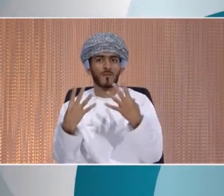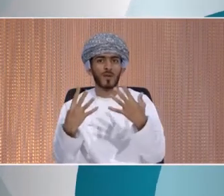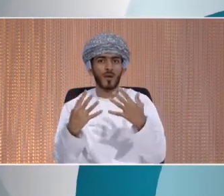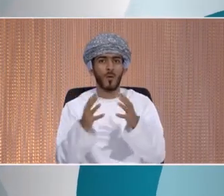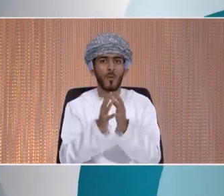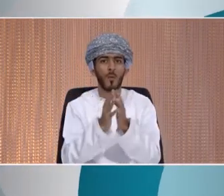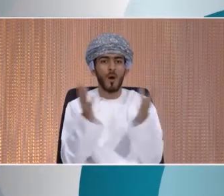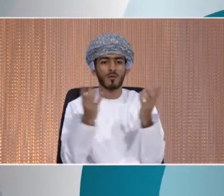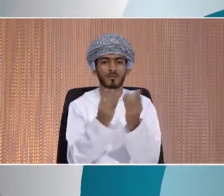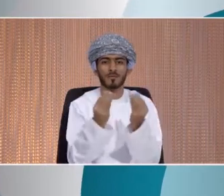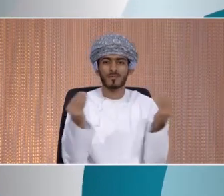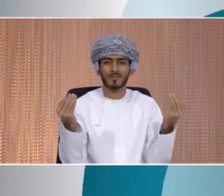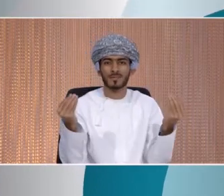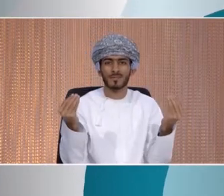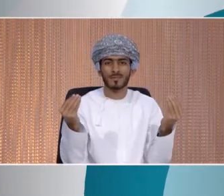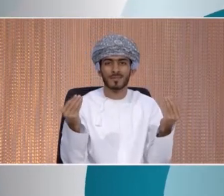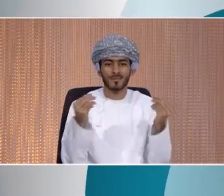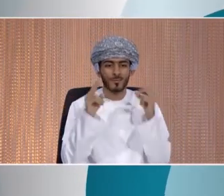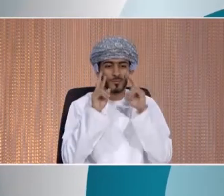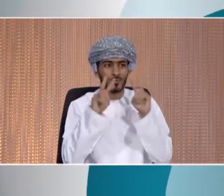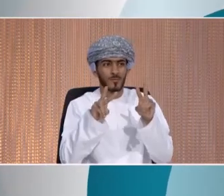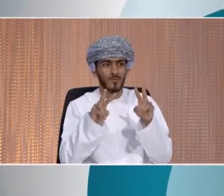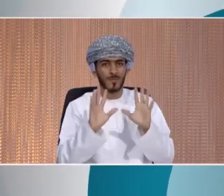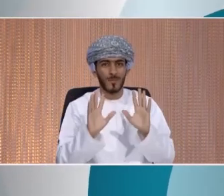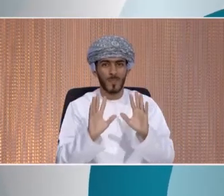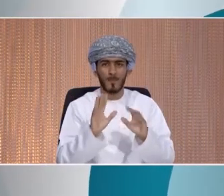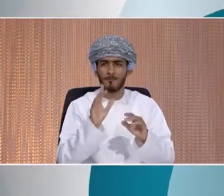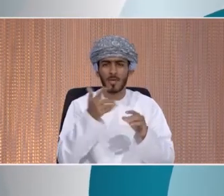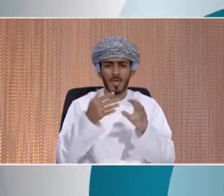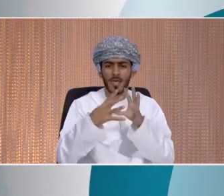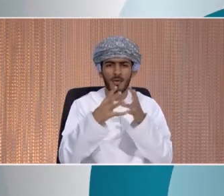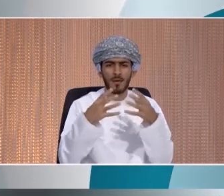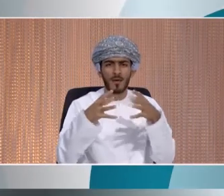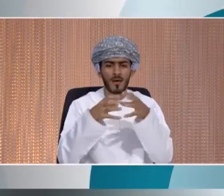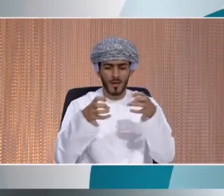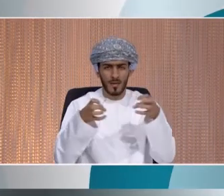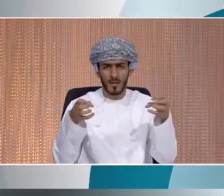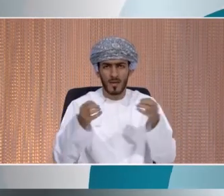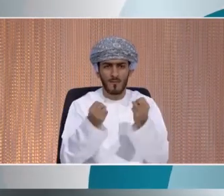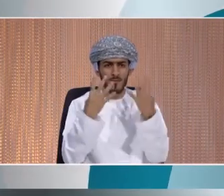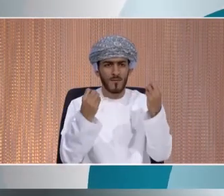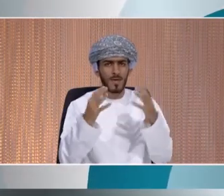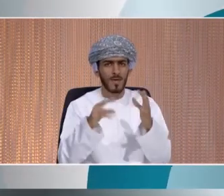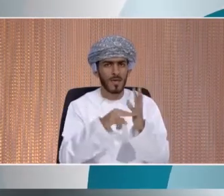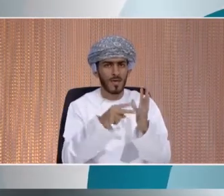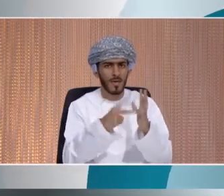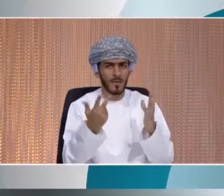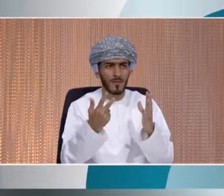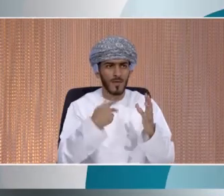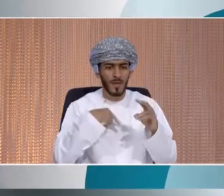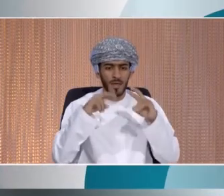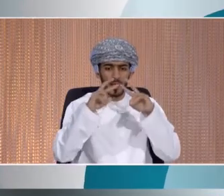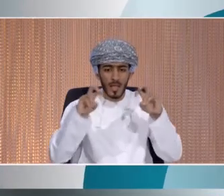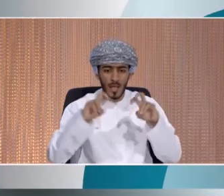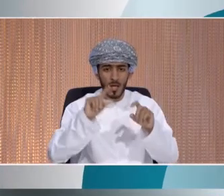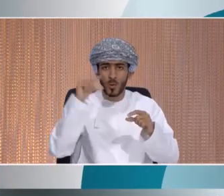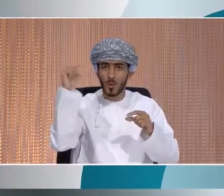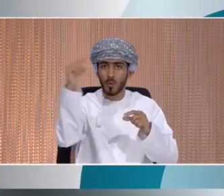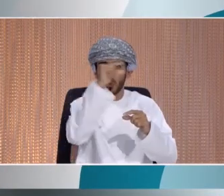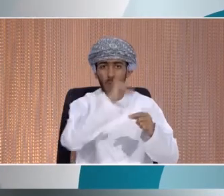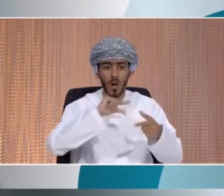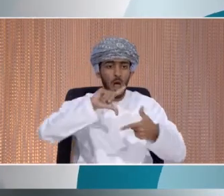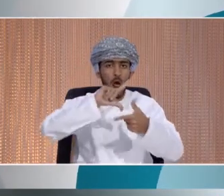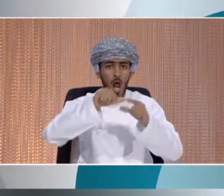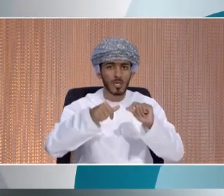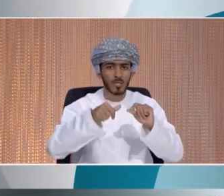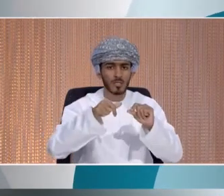الفقراء مفاجآت من العيار الثقيل، بمعنى من الدراسات الميدانية التي أجريت في دول الخليج أن بعض ذوي